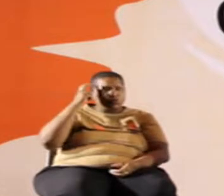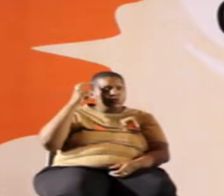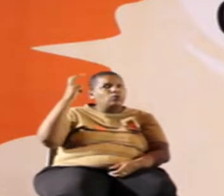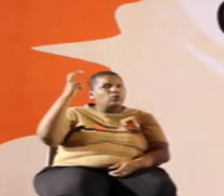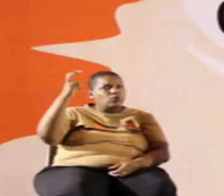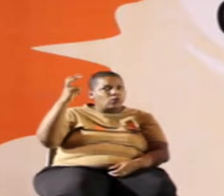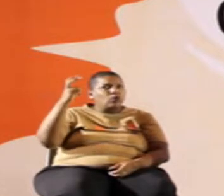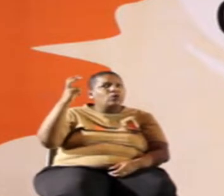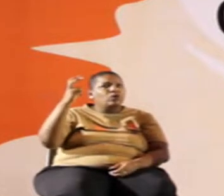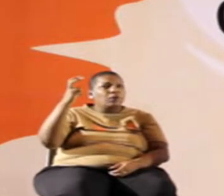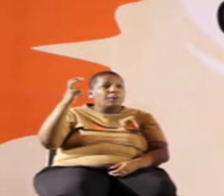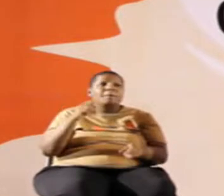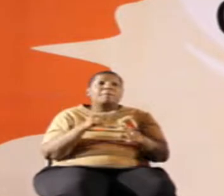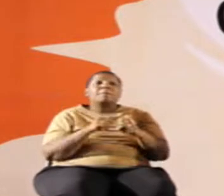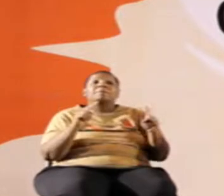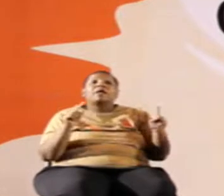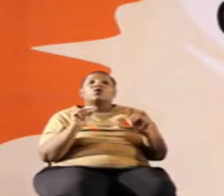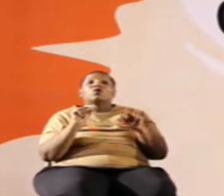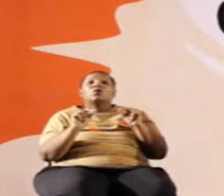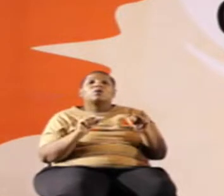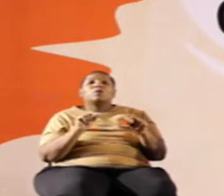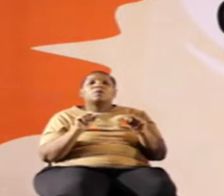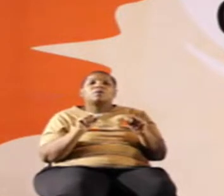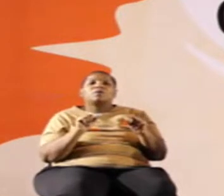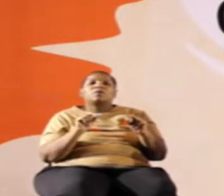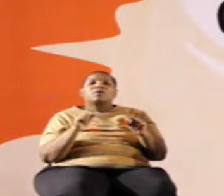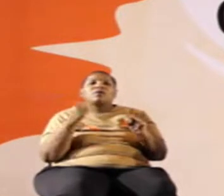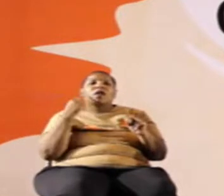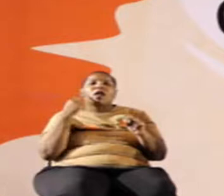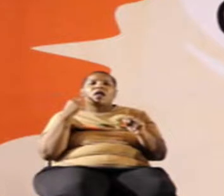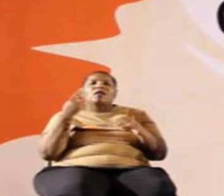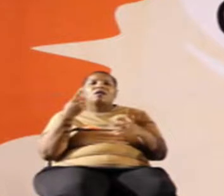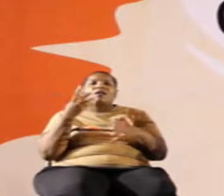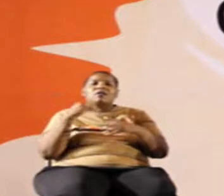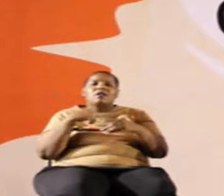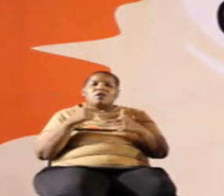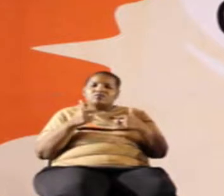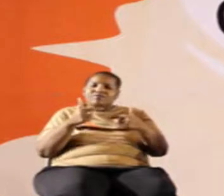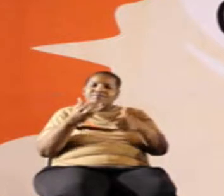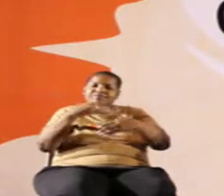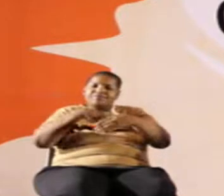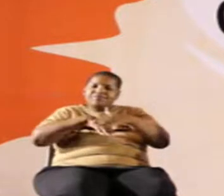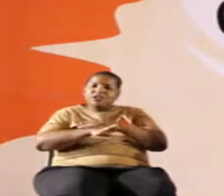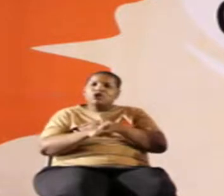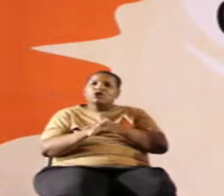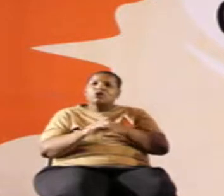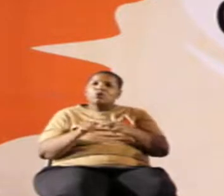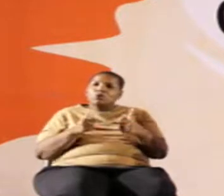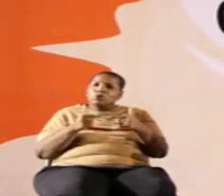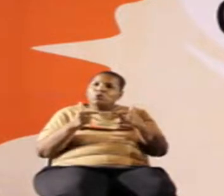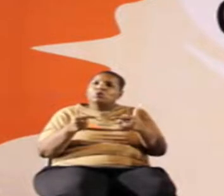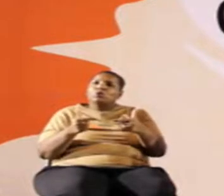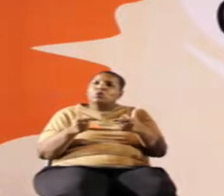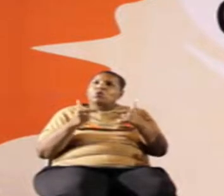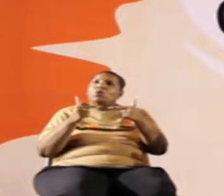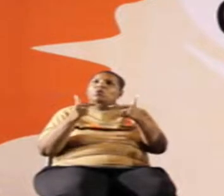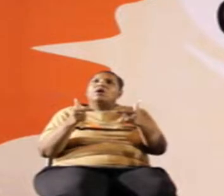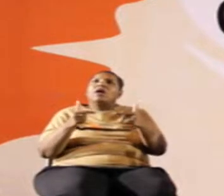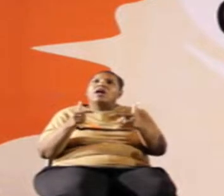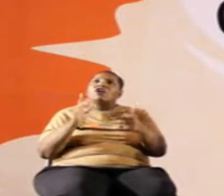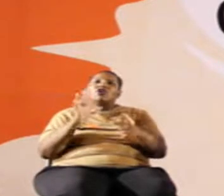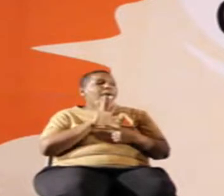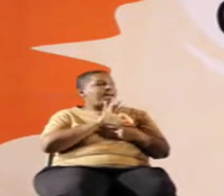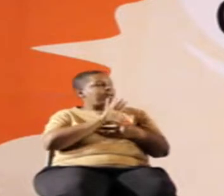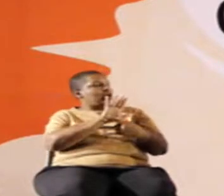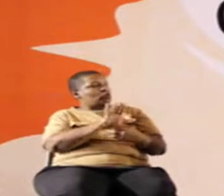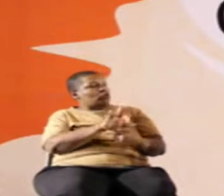intelectual, mas de um enraizamento militante que mostra que jamais